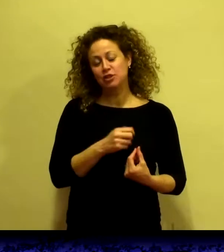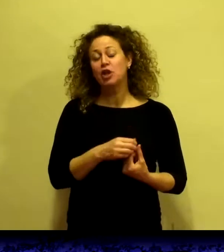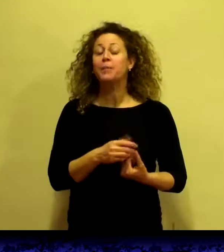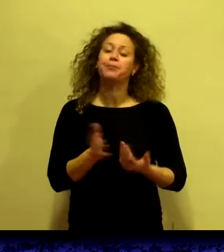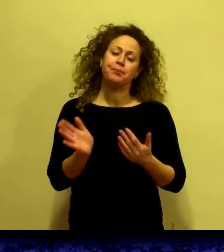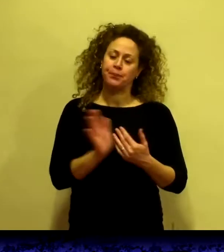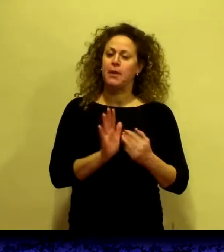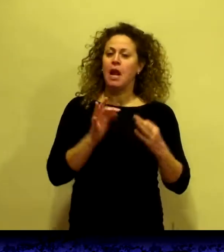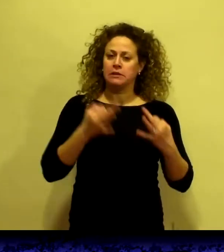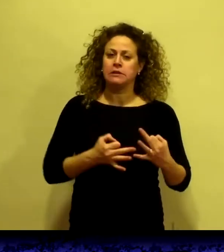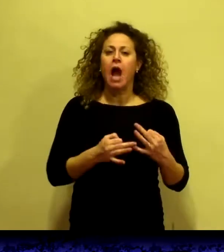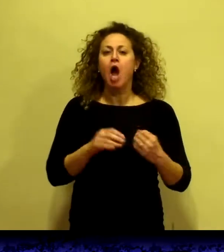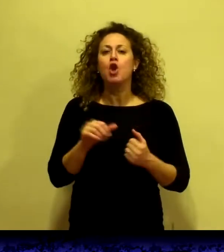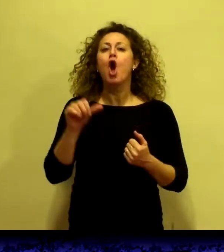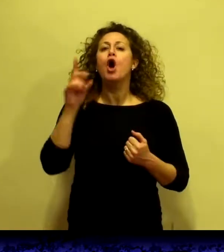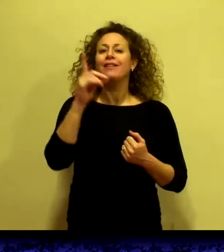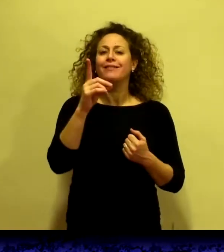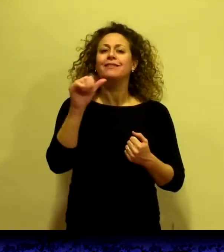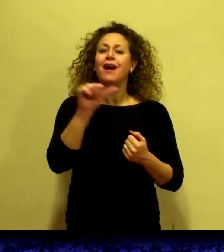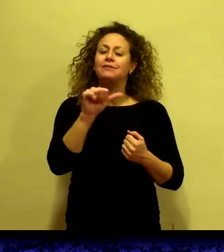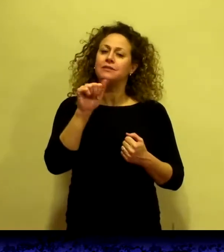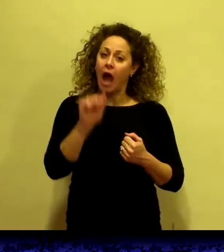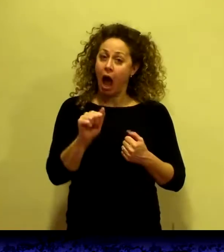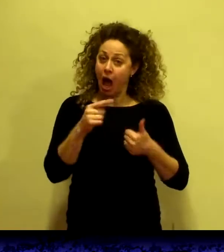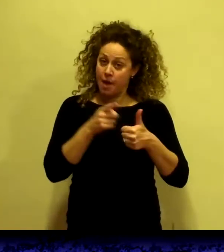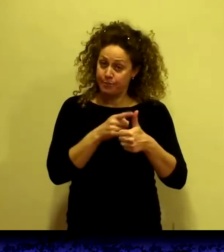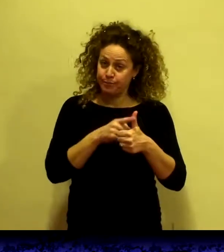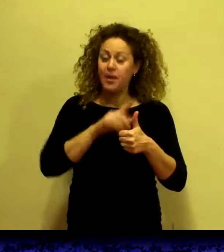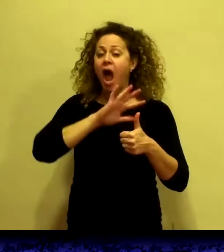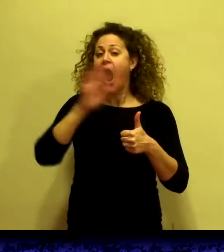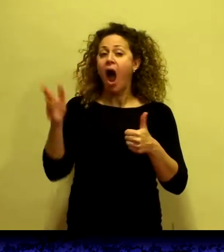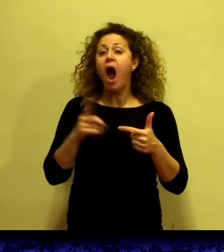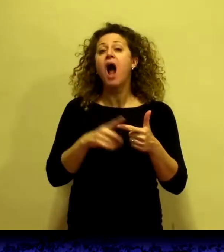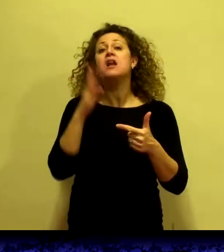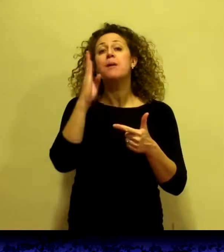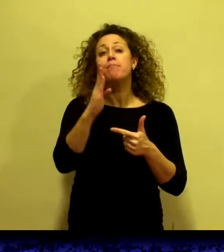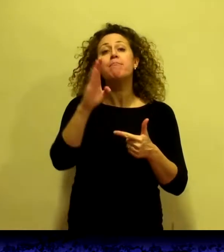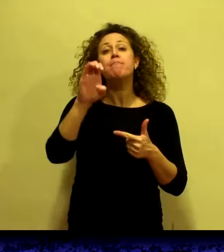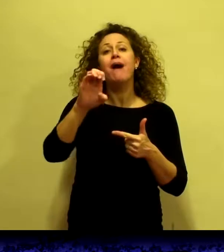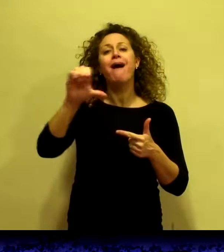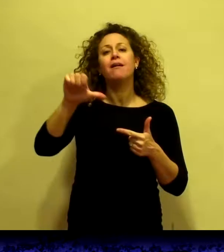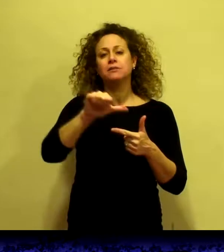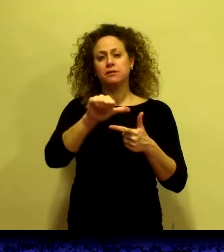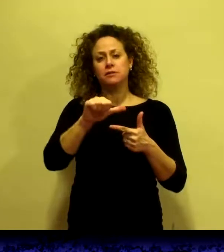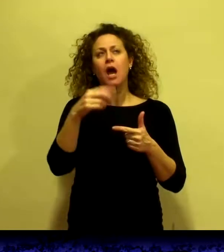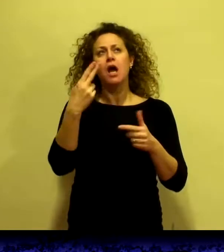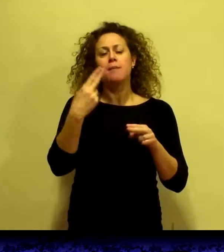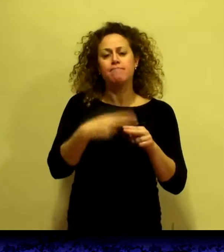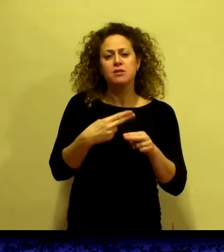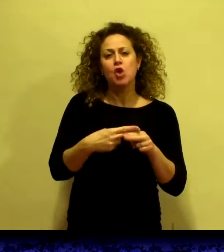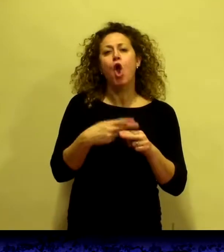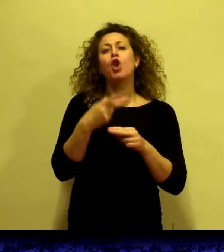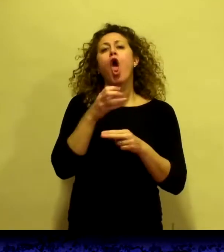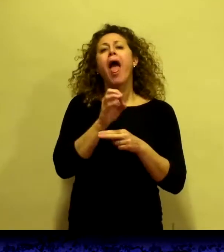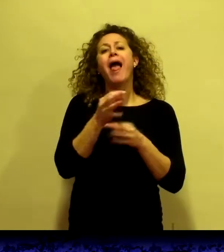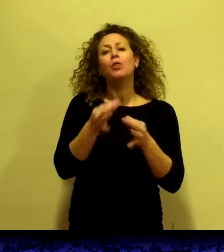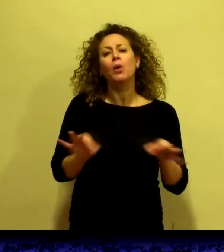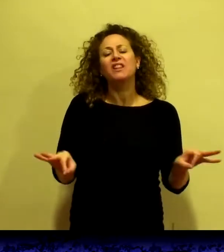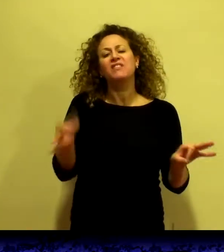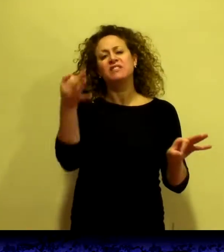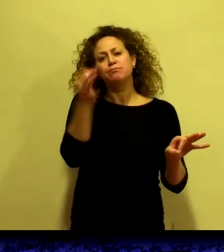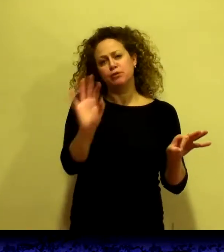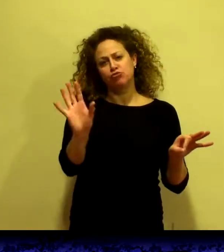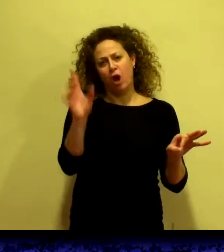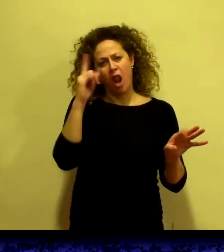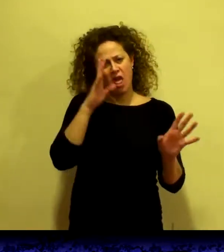poi un'altra sigla, acronimo che già... Sì, BES, bisogni specifici della... No, bisogni educativi speciali, mi